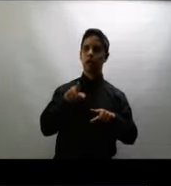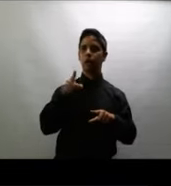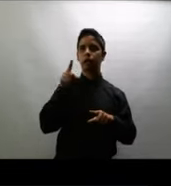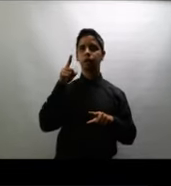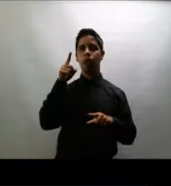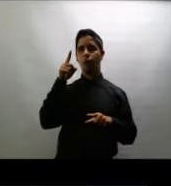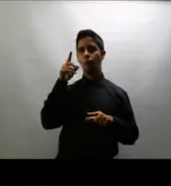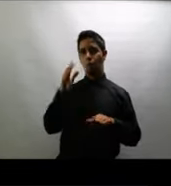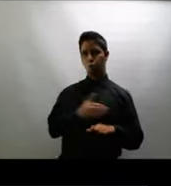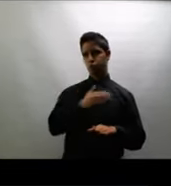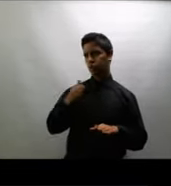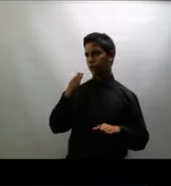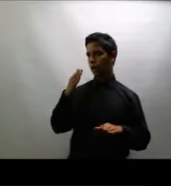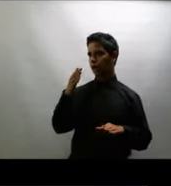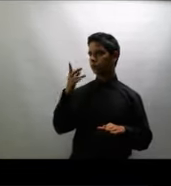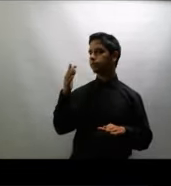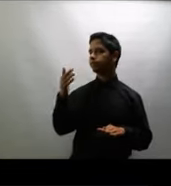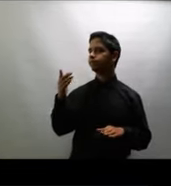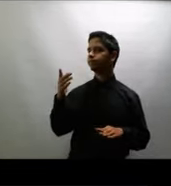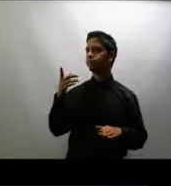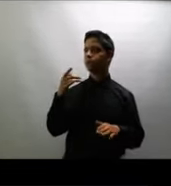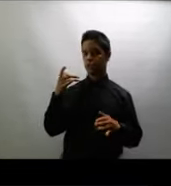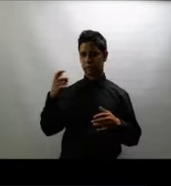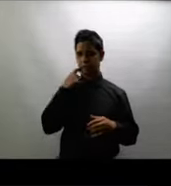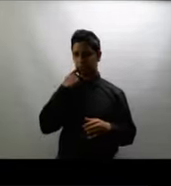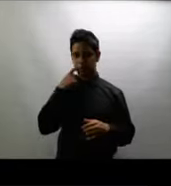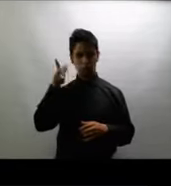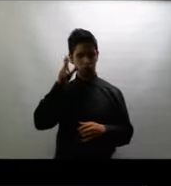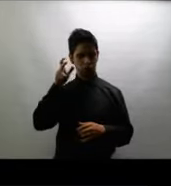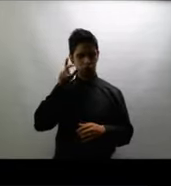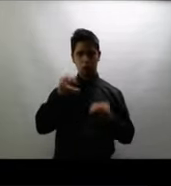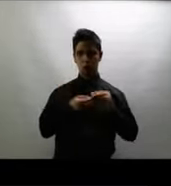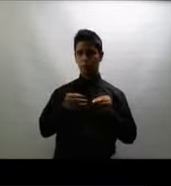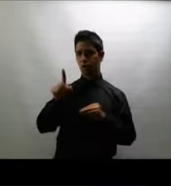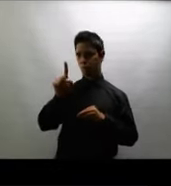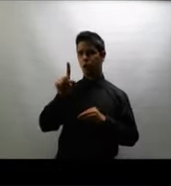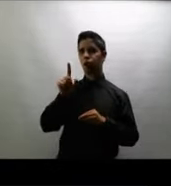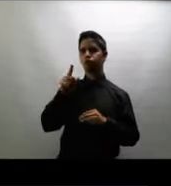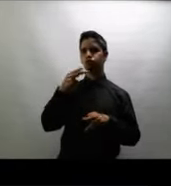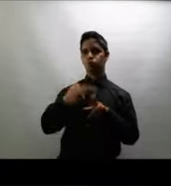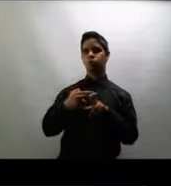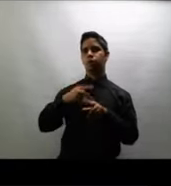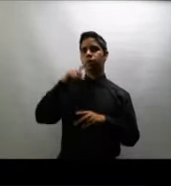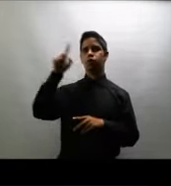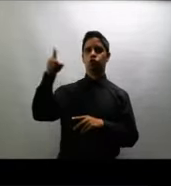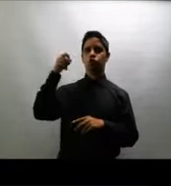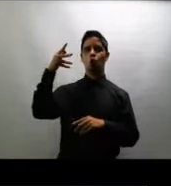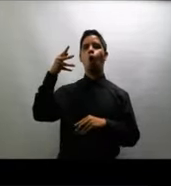fondito musical la que estábamos poniendo, la número uno, que es el sol boricua.